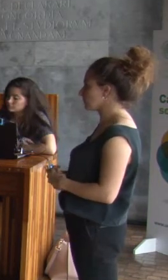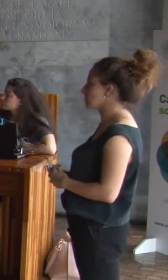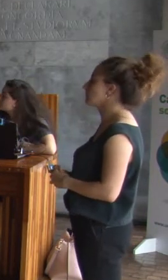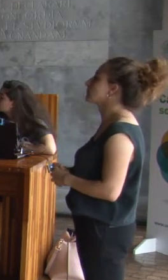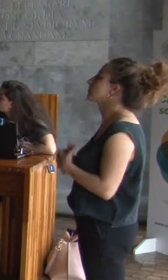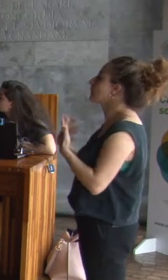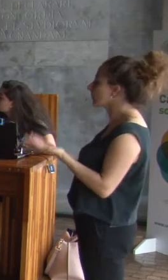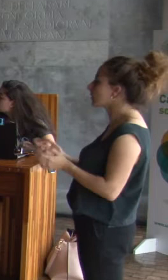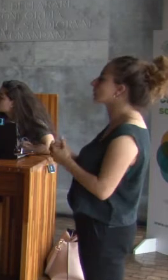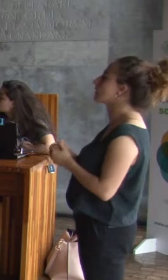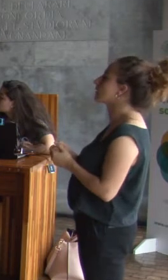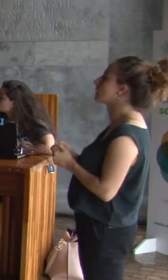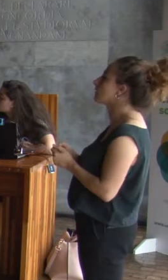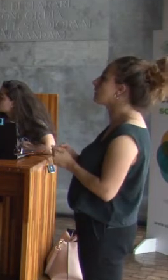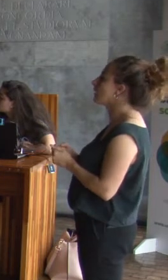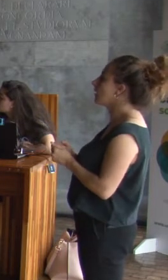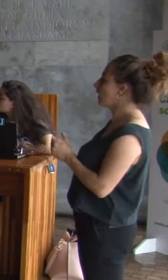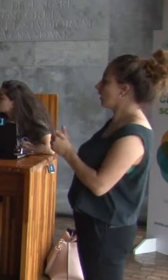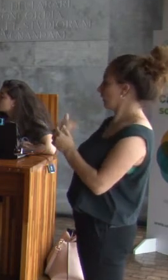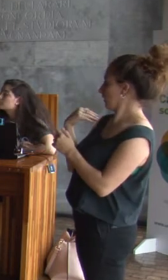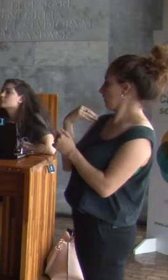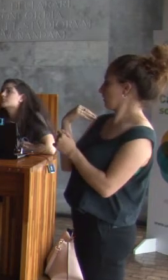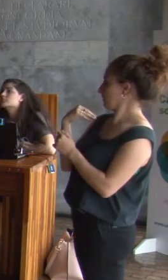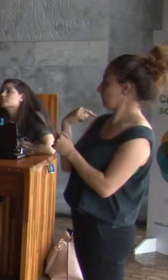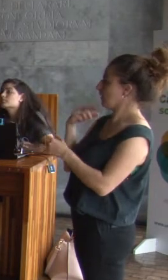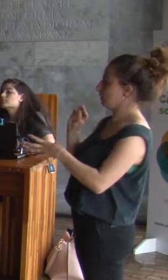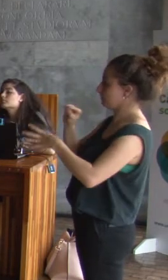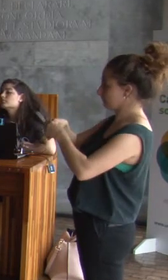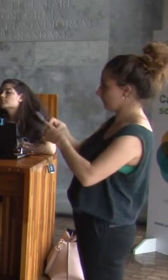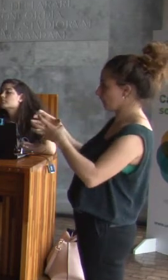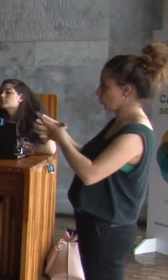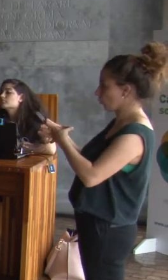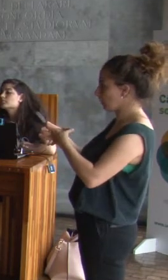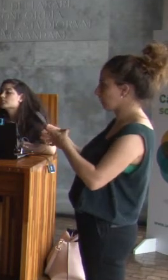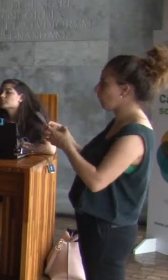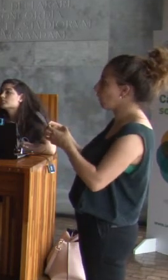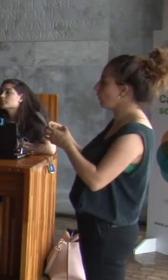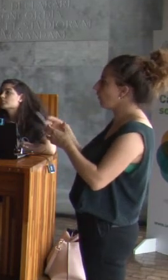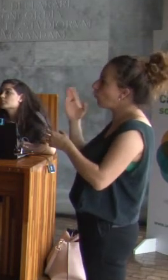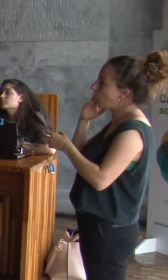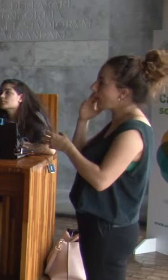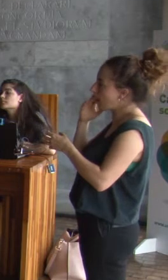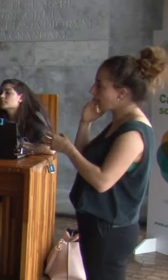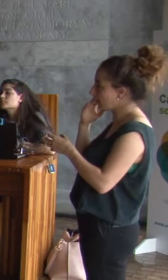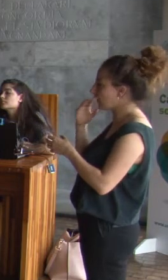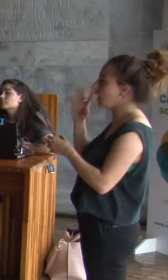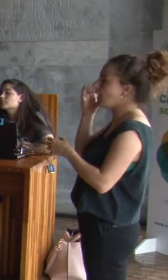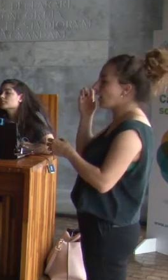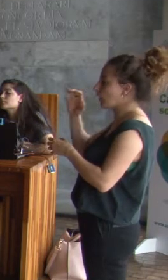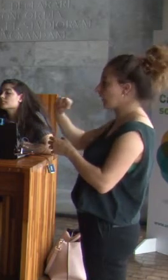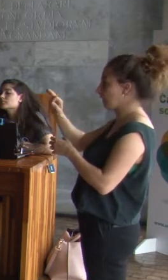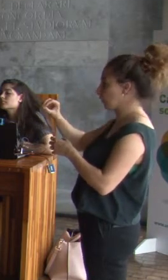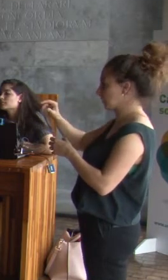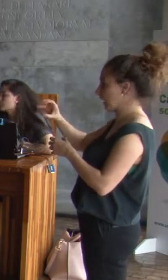I fatti sono questi. Da un po' di tempo mi sono associato a un gruppo di terrestri di Radio Corpuscari, web